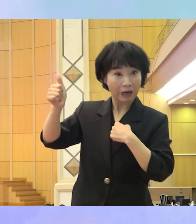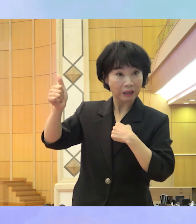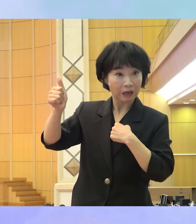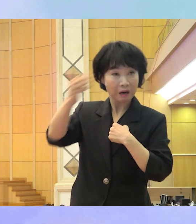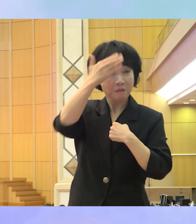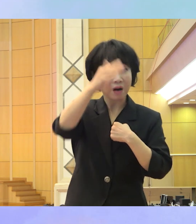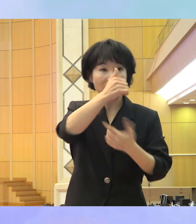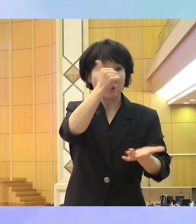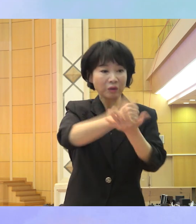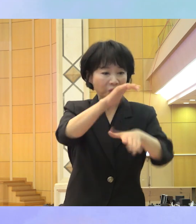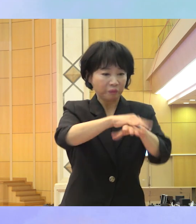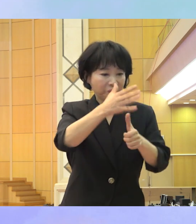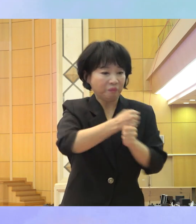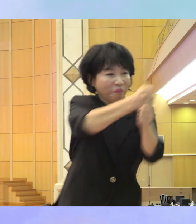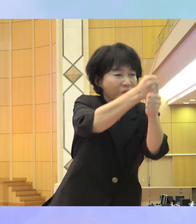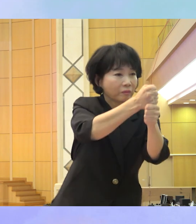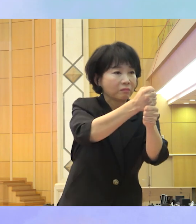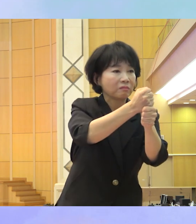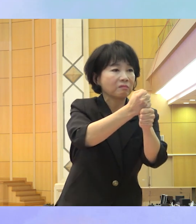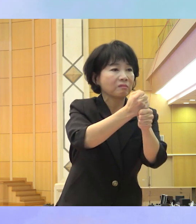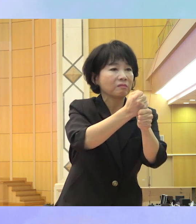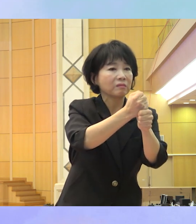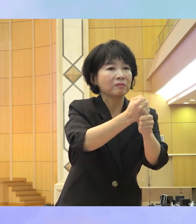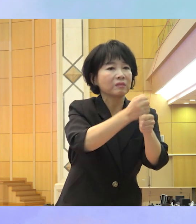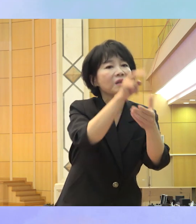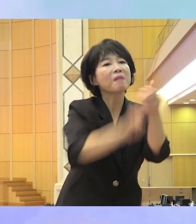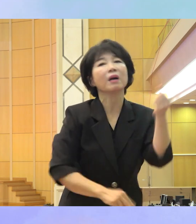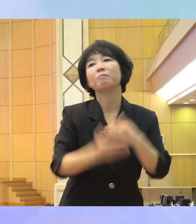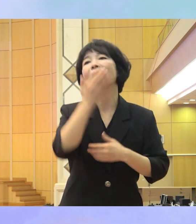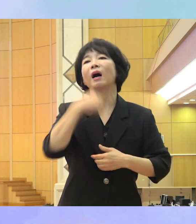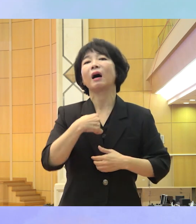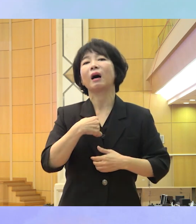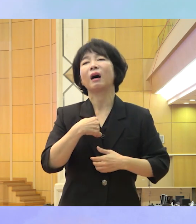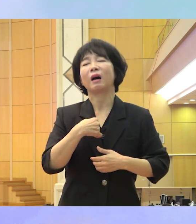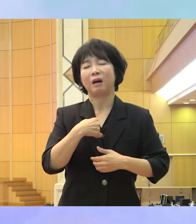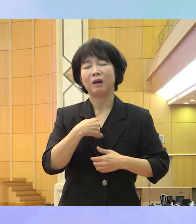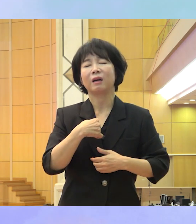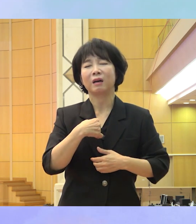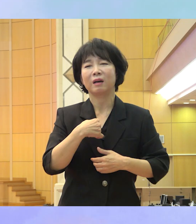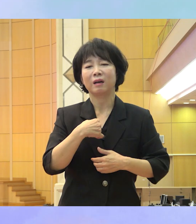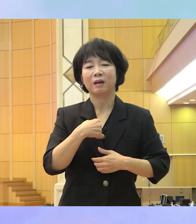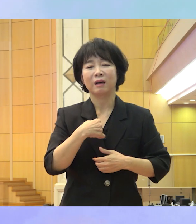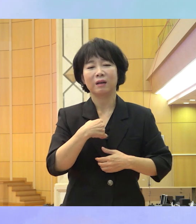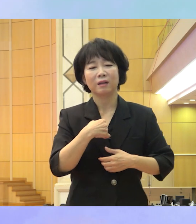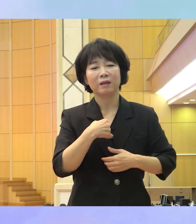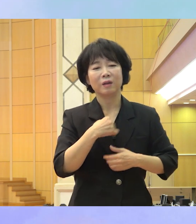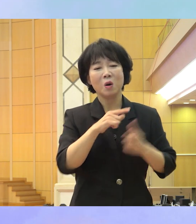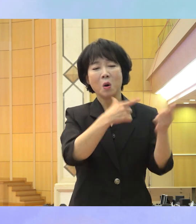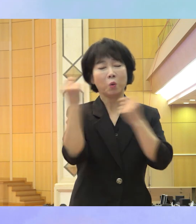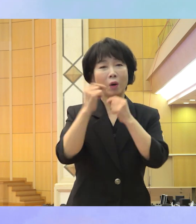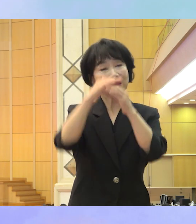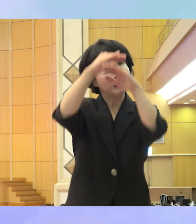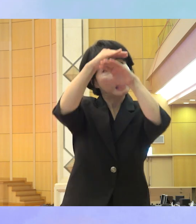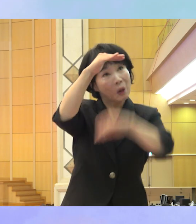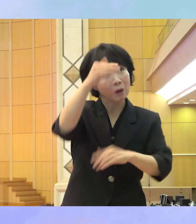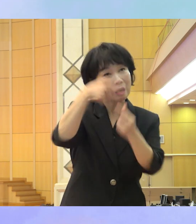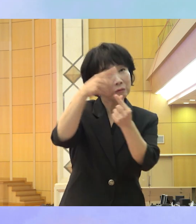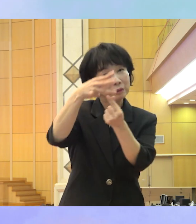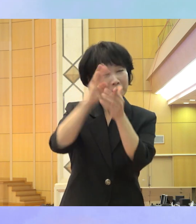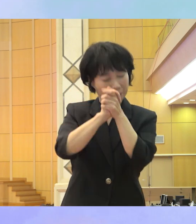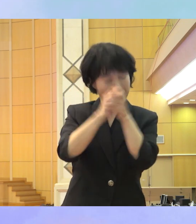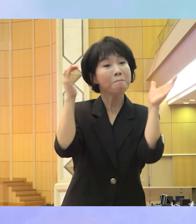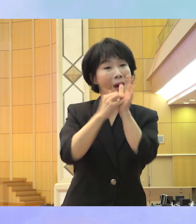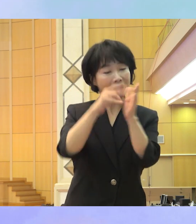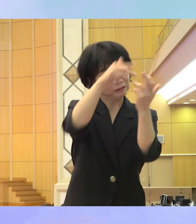손에 팔리우리라. 그래서 겟세마네 동산에서 똑같은 내용으로 세 번 기도하고